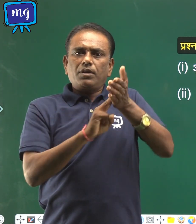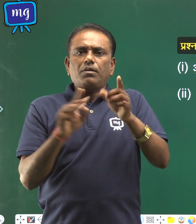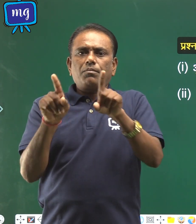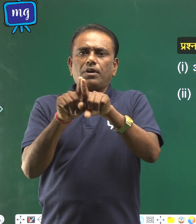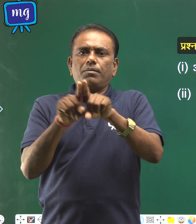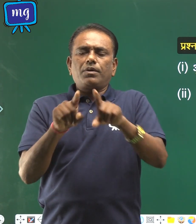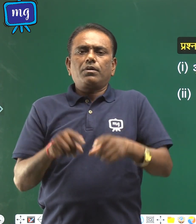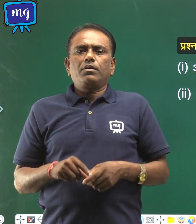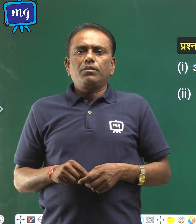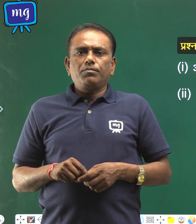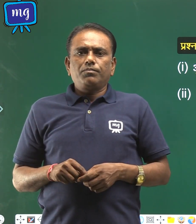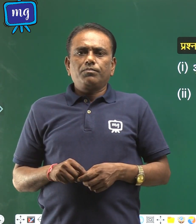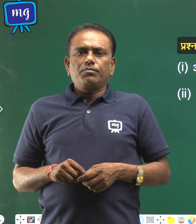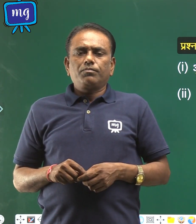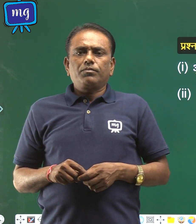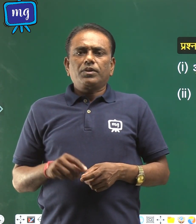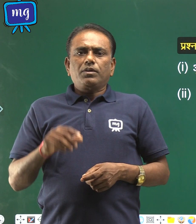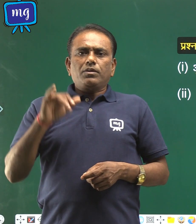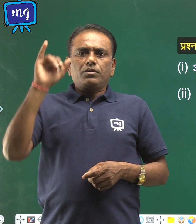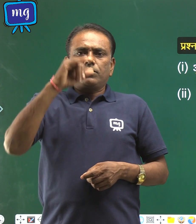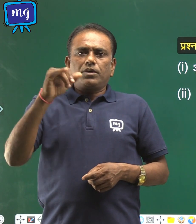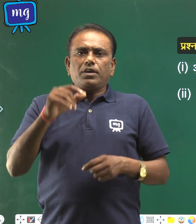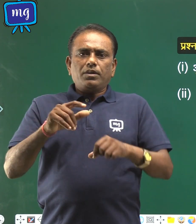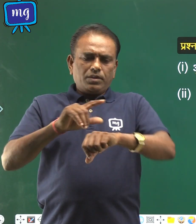बराबर 6 सेकंड